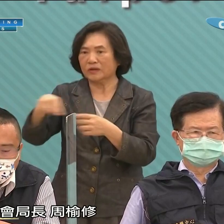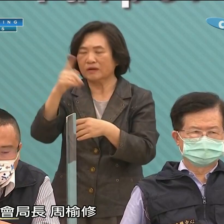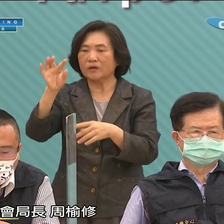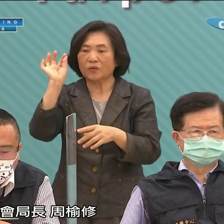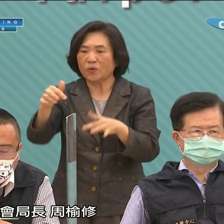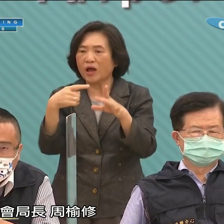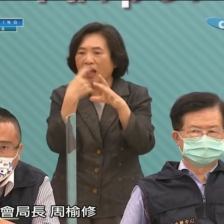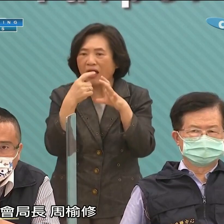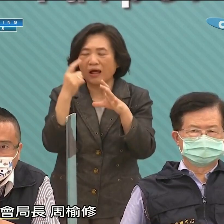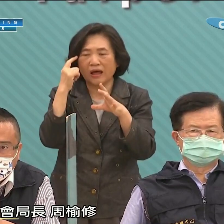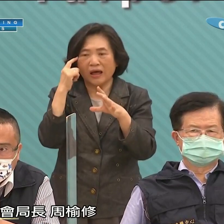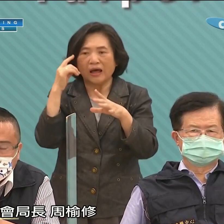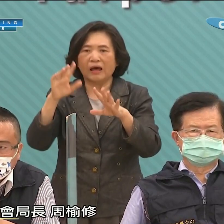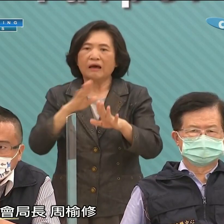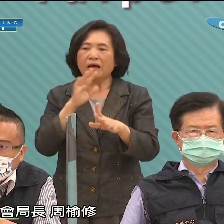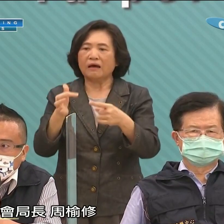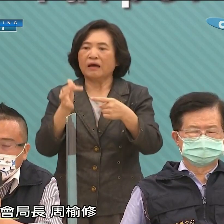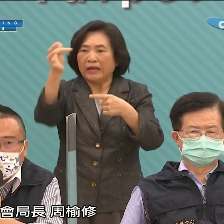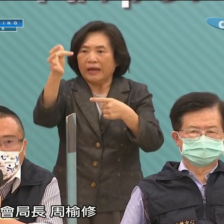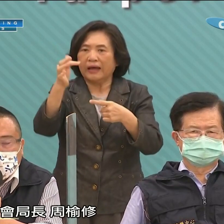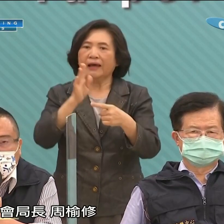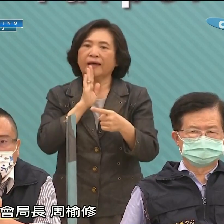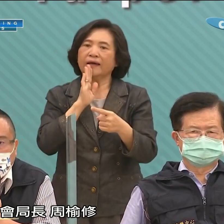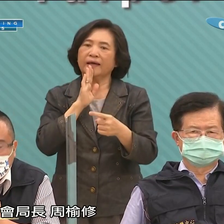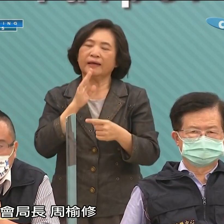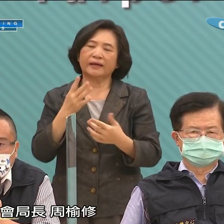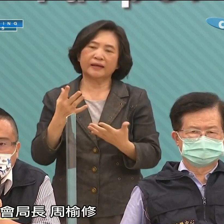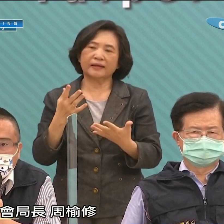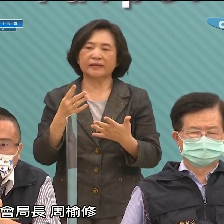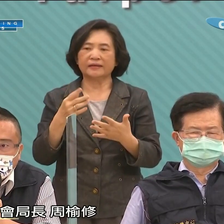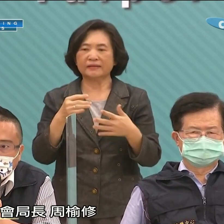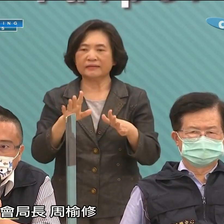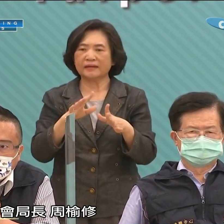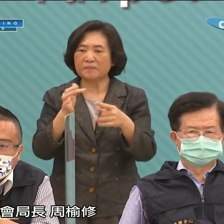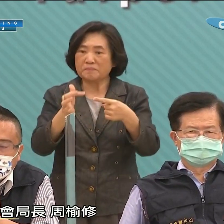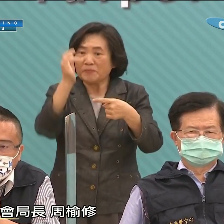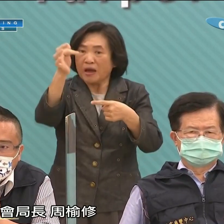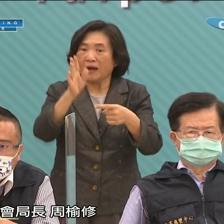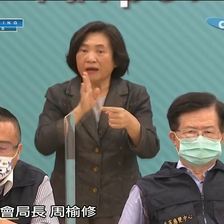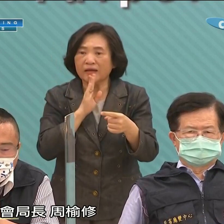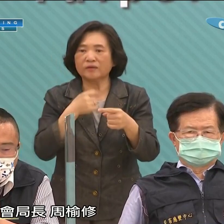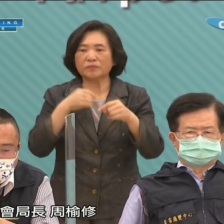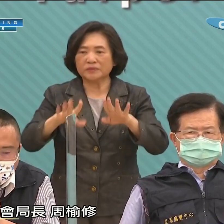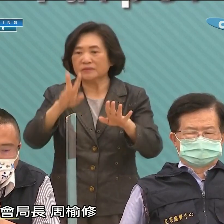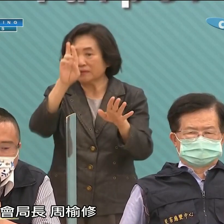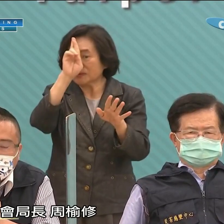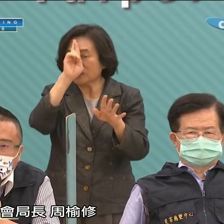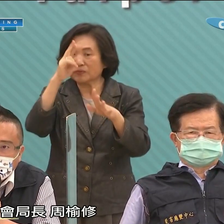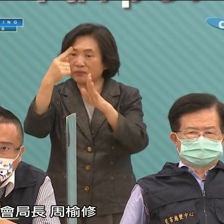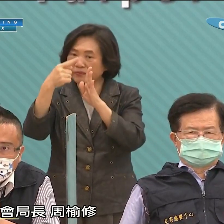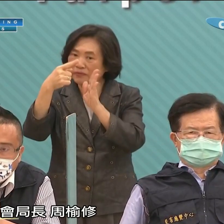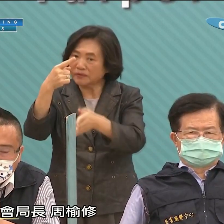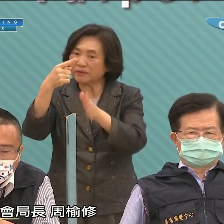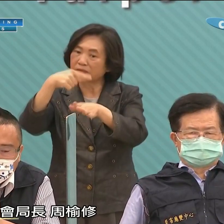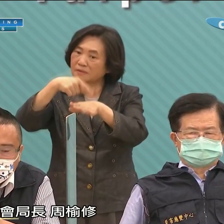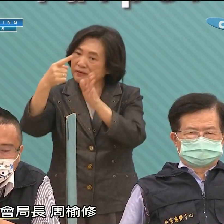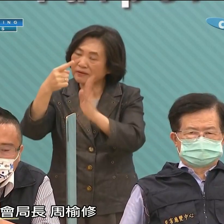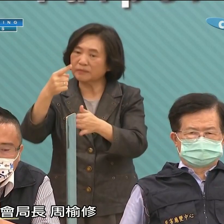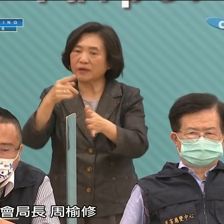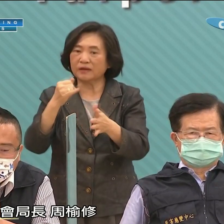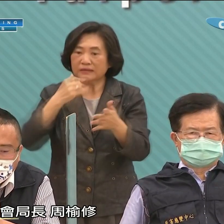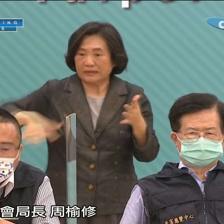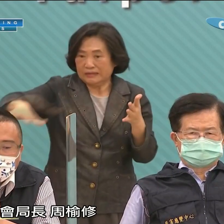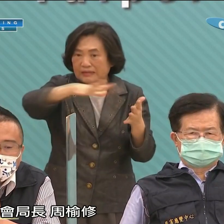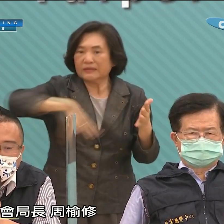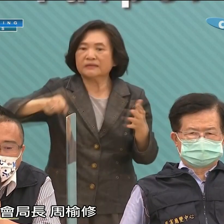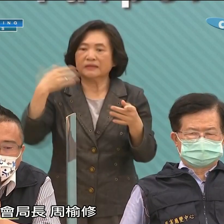深夜快筛的结果呢，都呈阳性。那快筛结果阳性之后呢，我们在今天中午的1点半已经完成了全